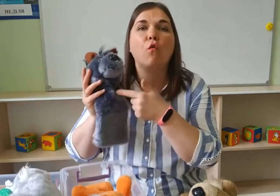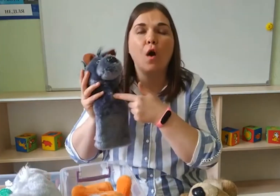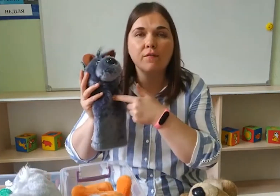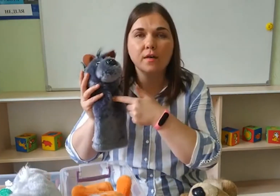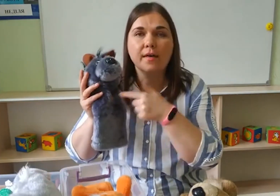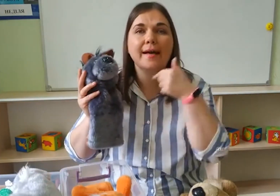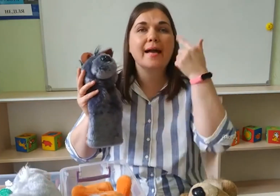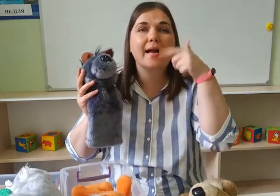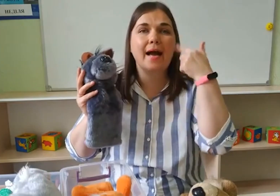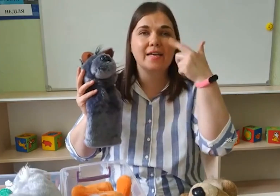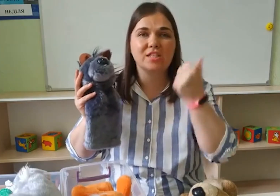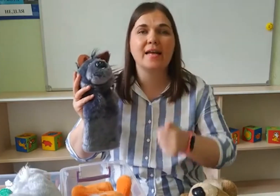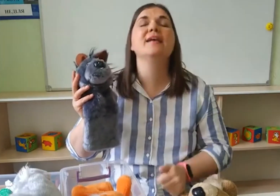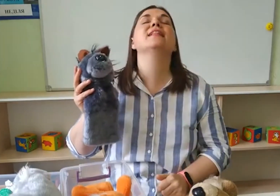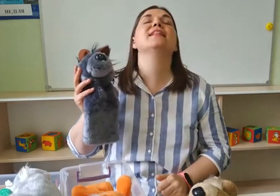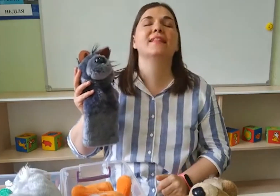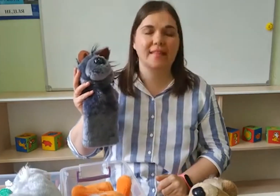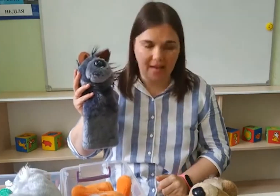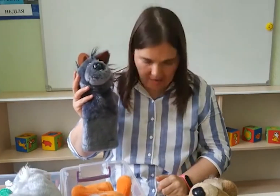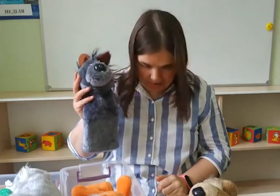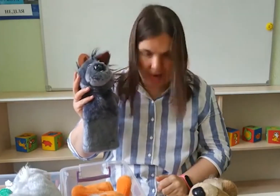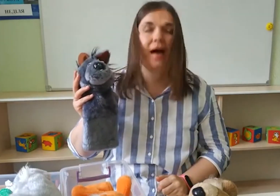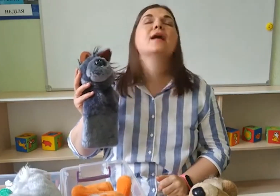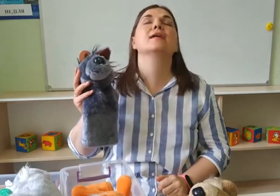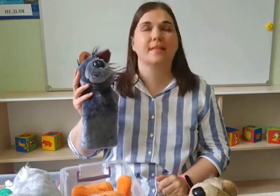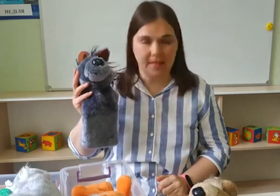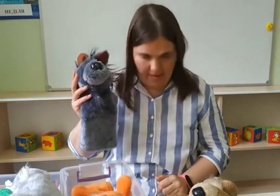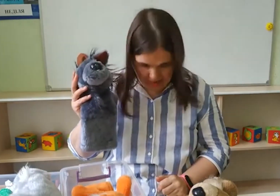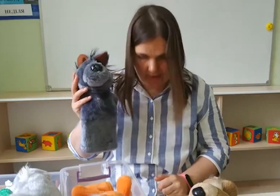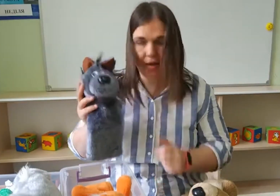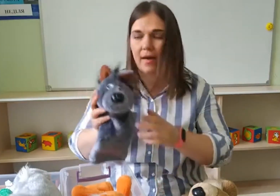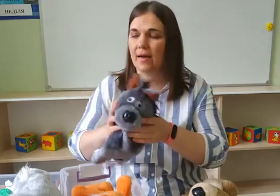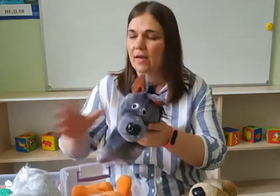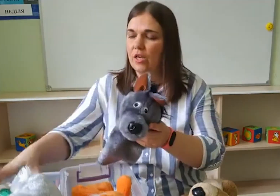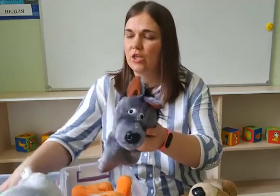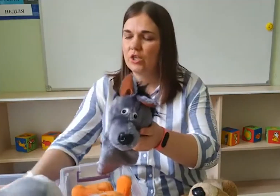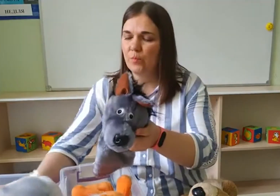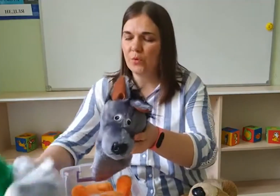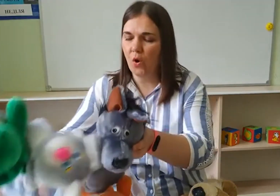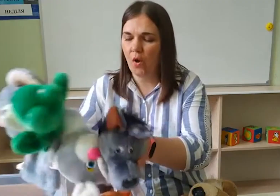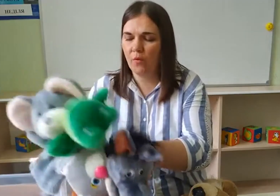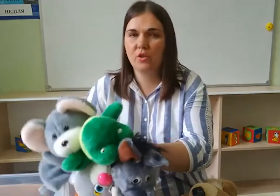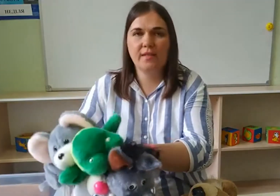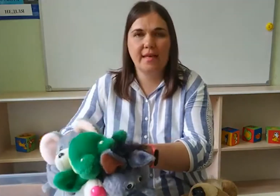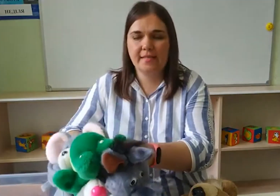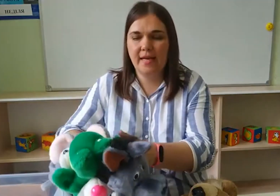Вовк каже, так, так, спробуй до нас